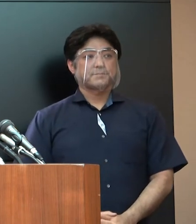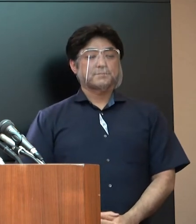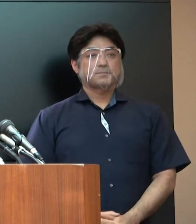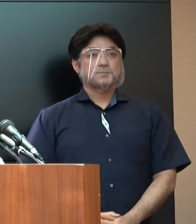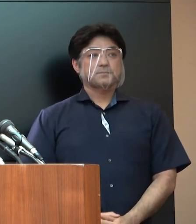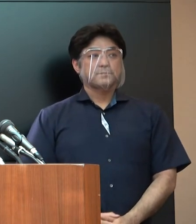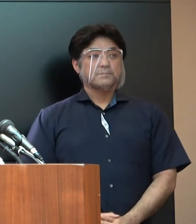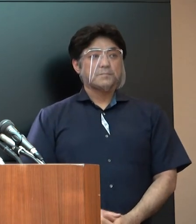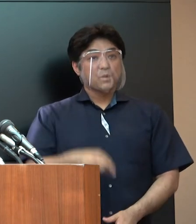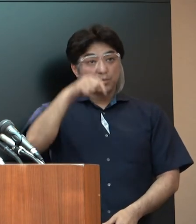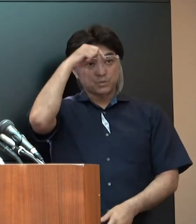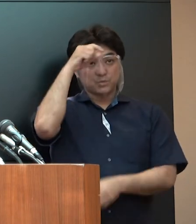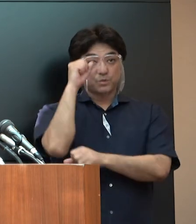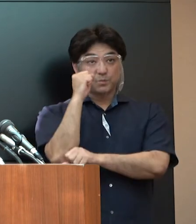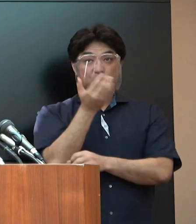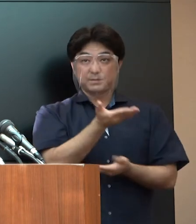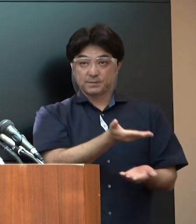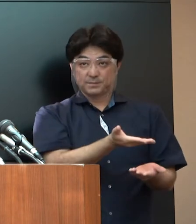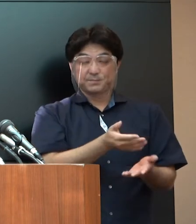進